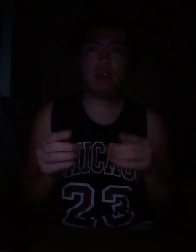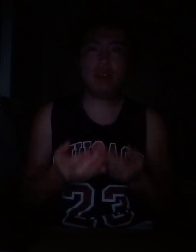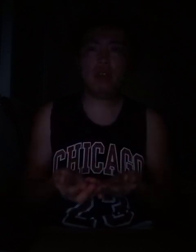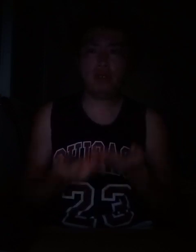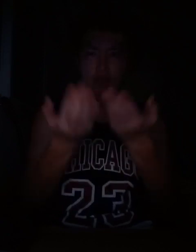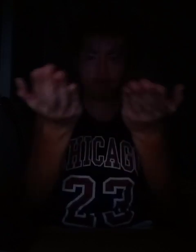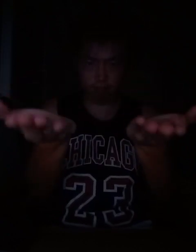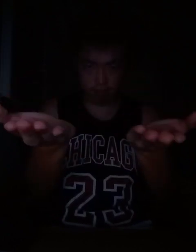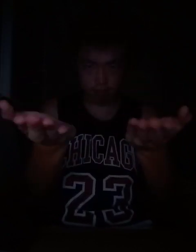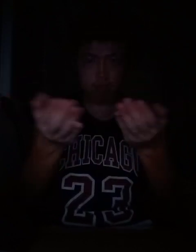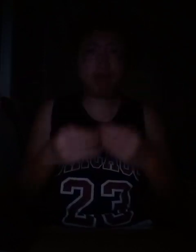가보시겠습니다.